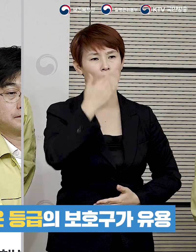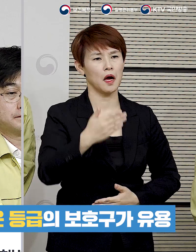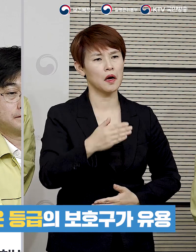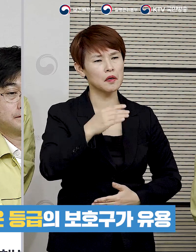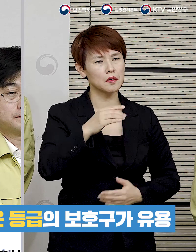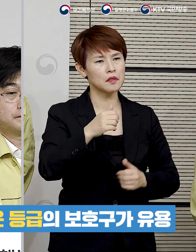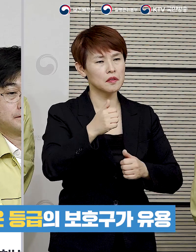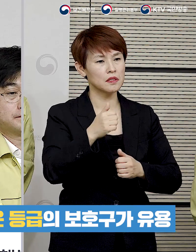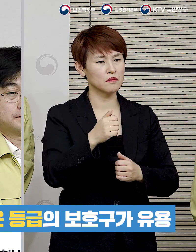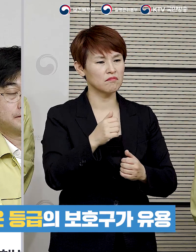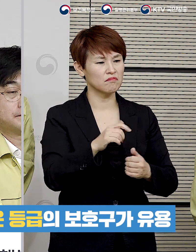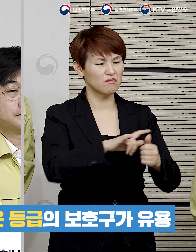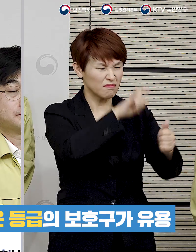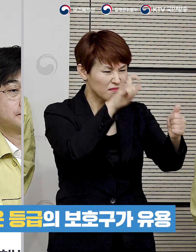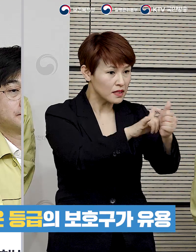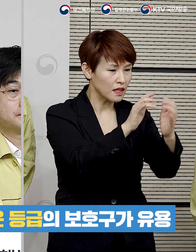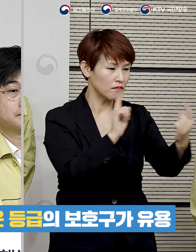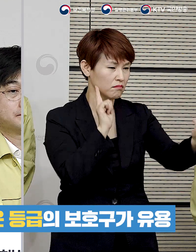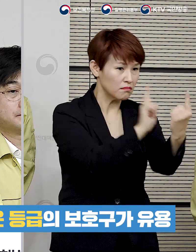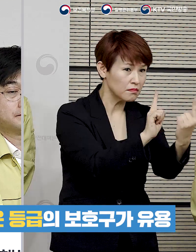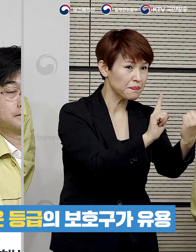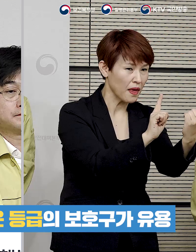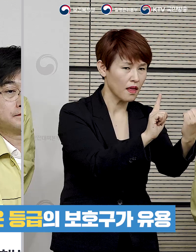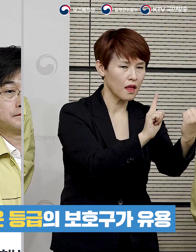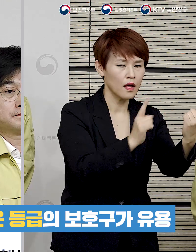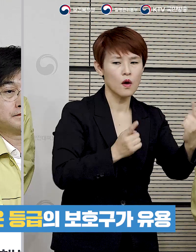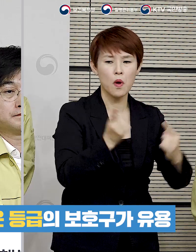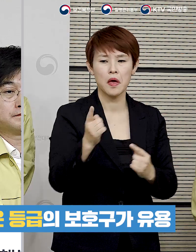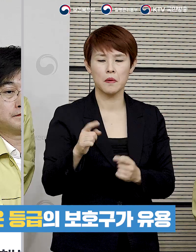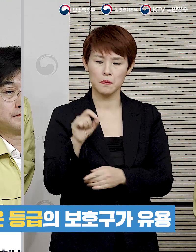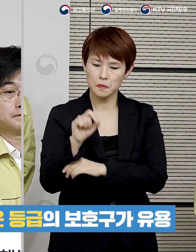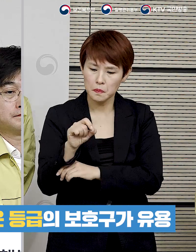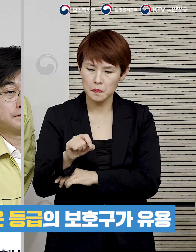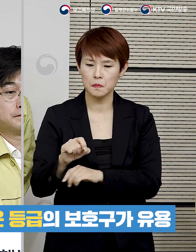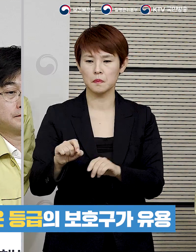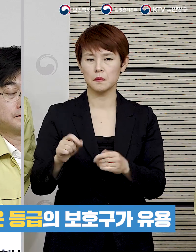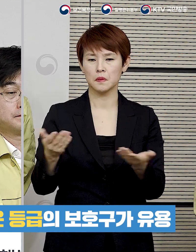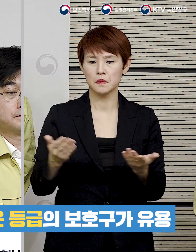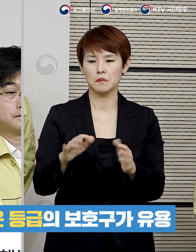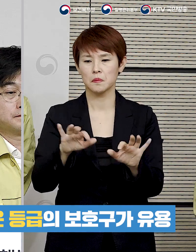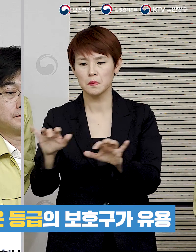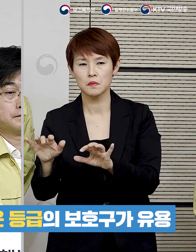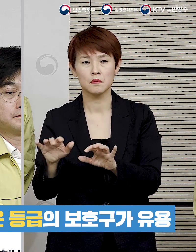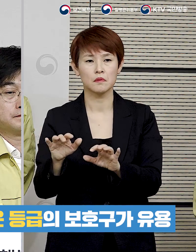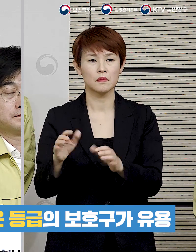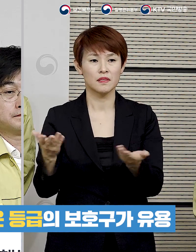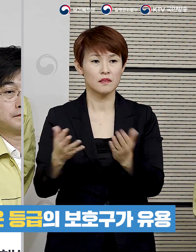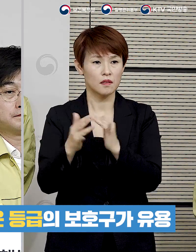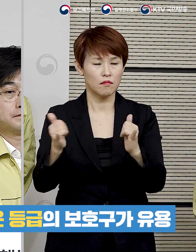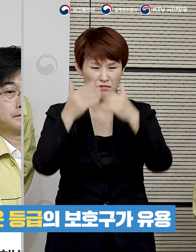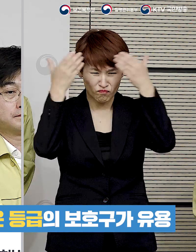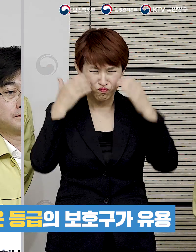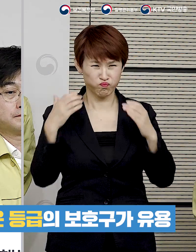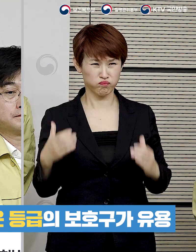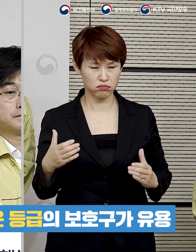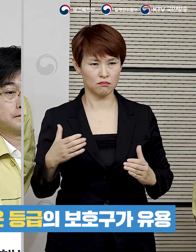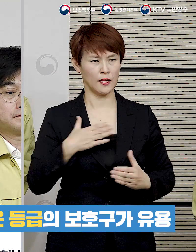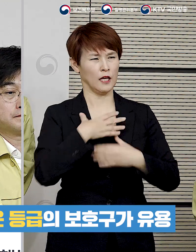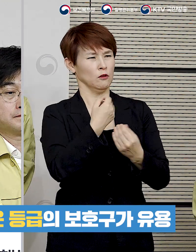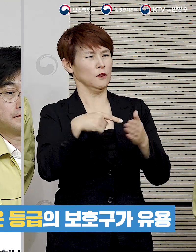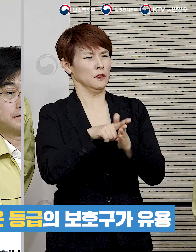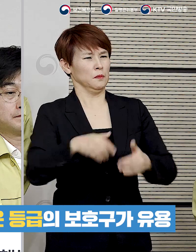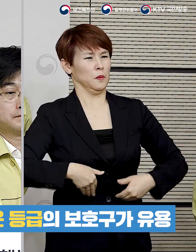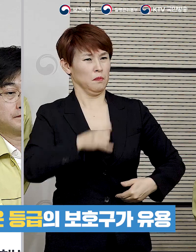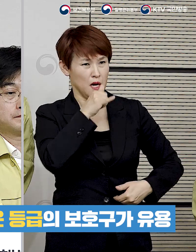관련 감염내과학회나 이런 데서는 환자들을 직접 대면하는 경우는 몰라도 그렇지 않은 경우는 오히려 그보다 낮은